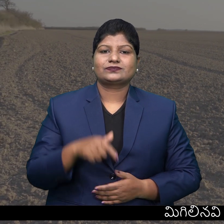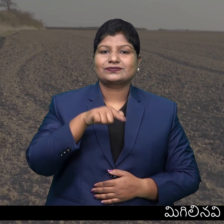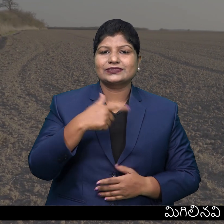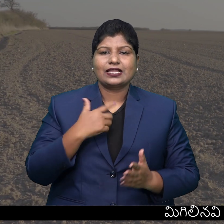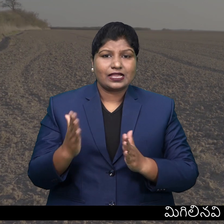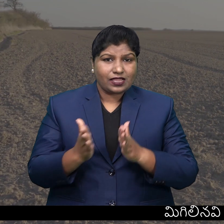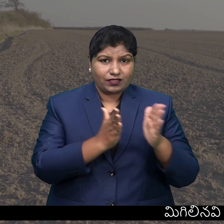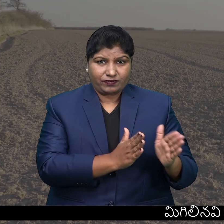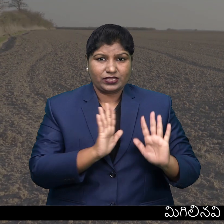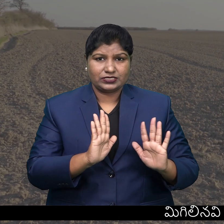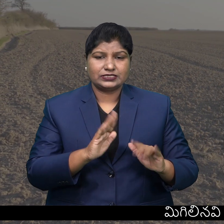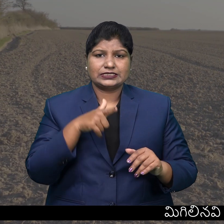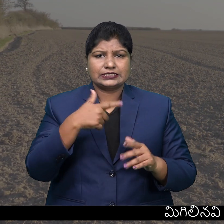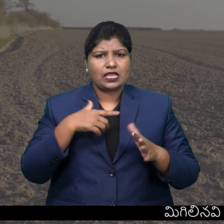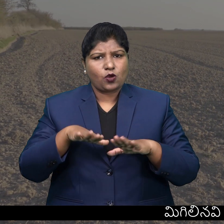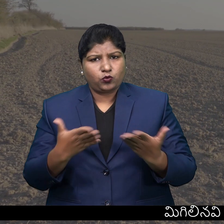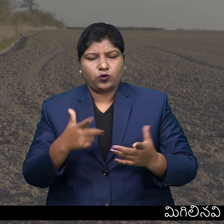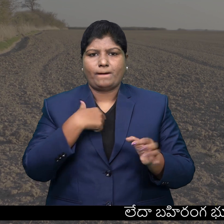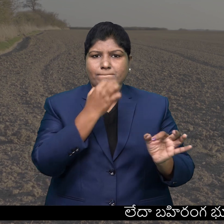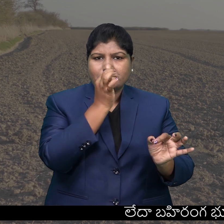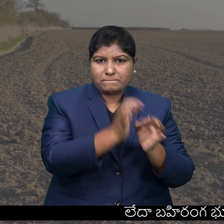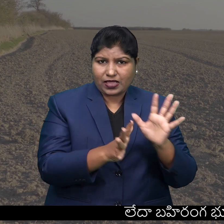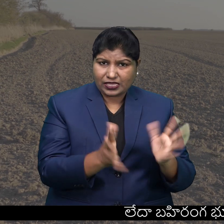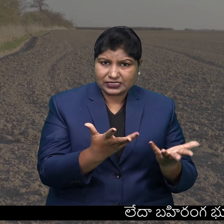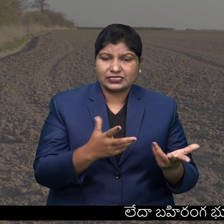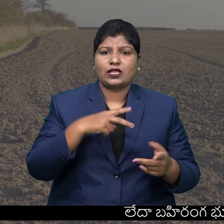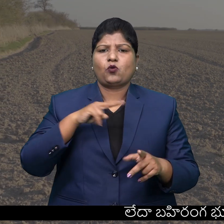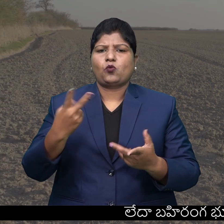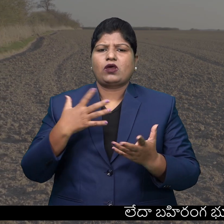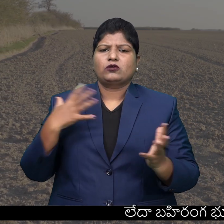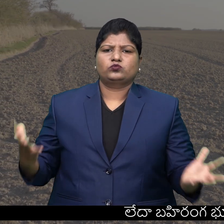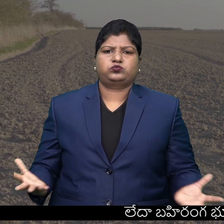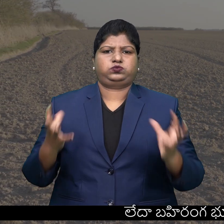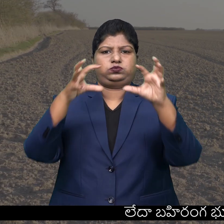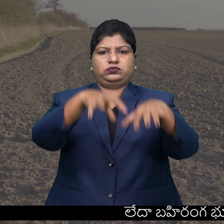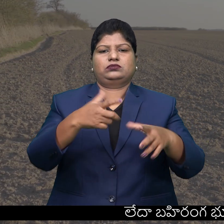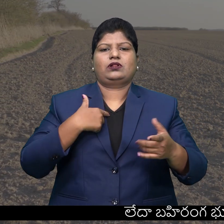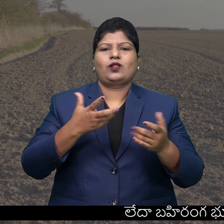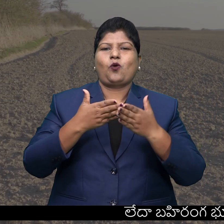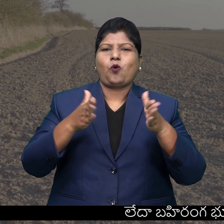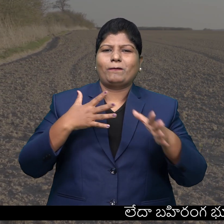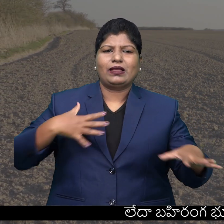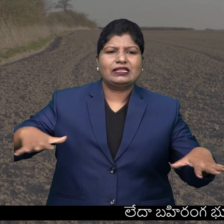మిగిలినవి కాల్చివేయబడతాయి లేదా బహిరంగ భూముల్లో పడవేయబడతాయి.